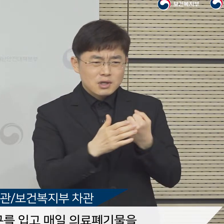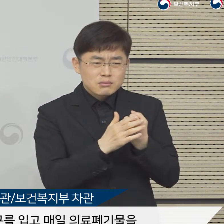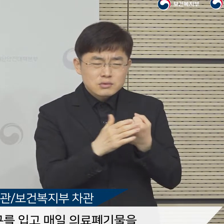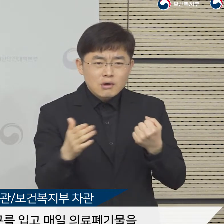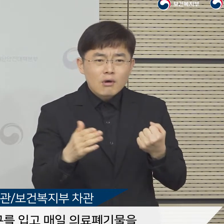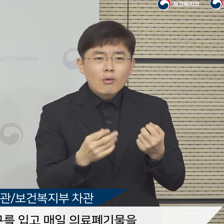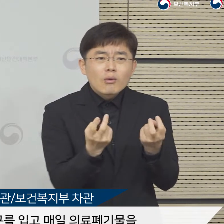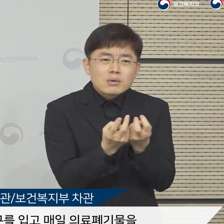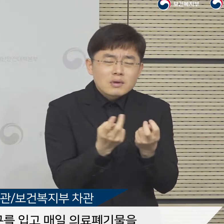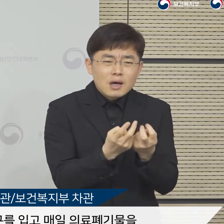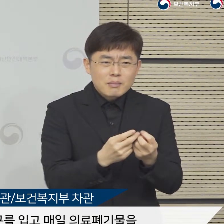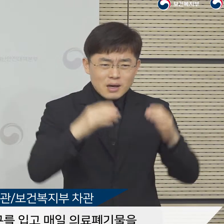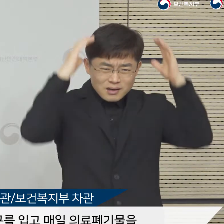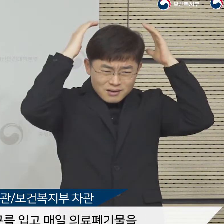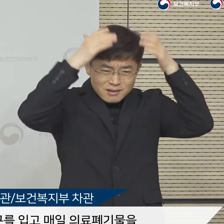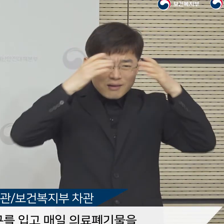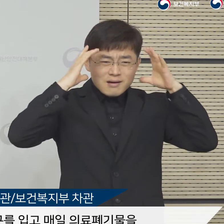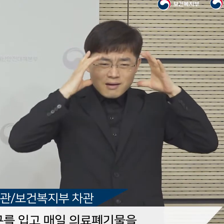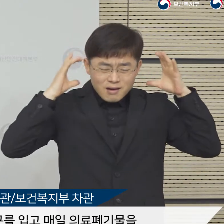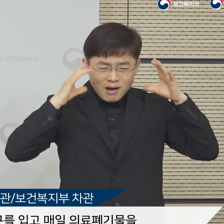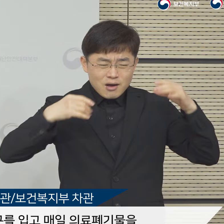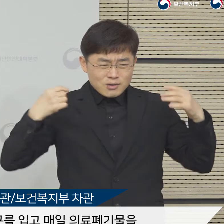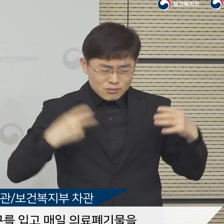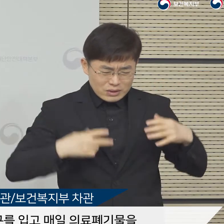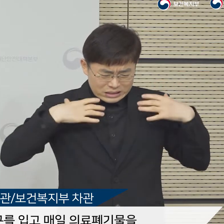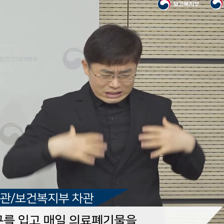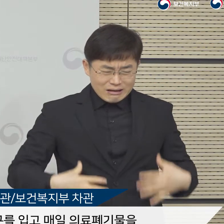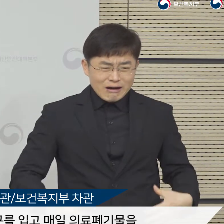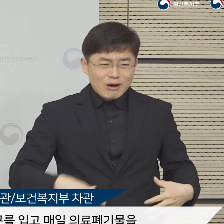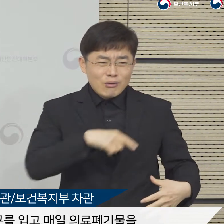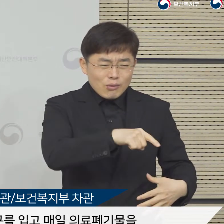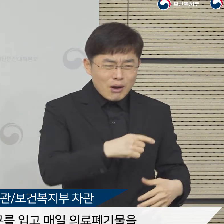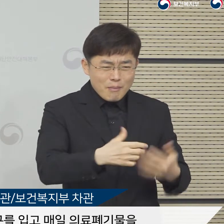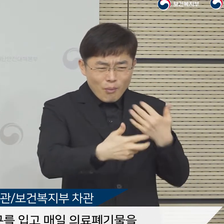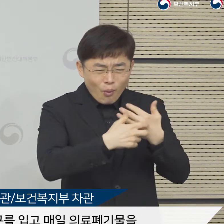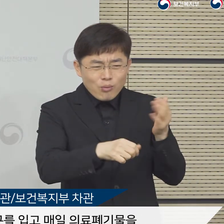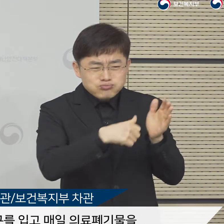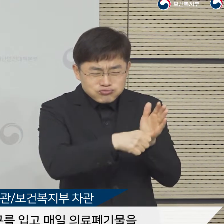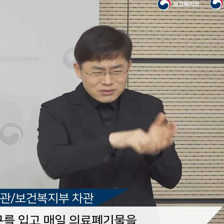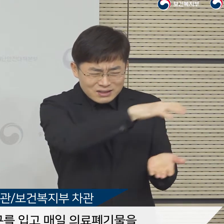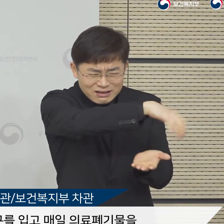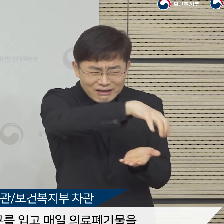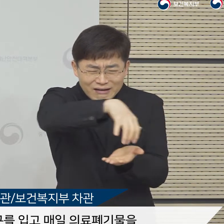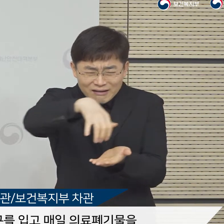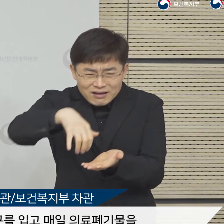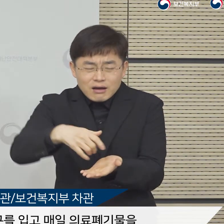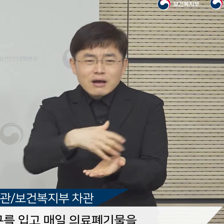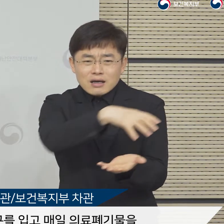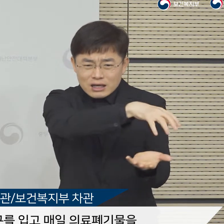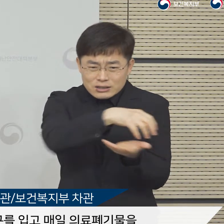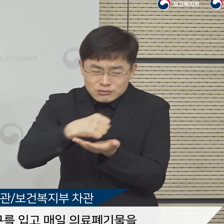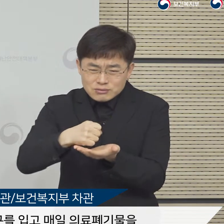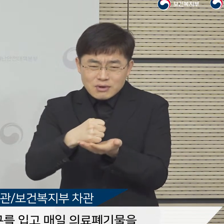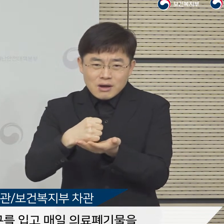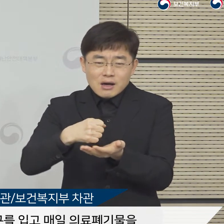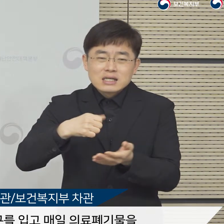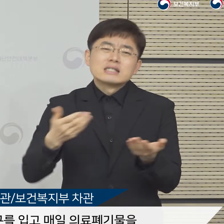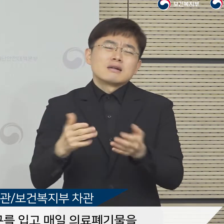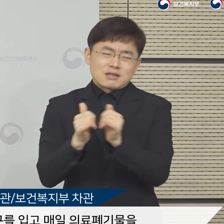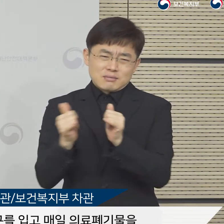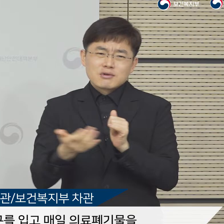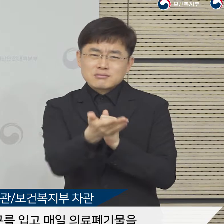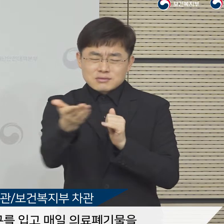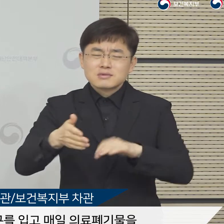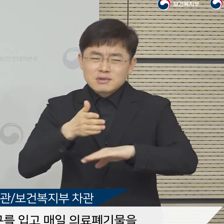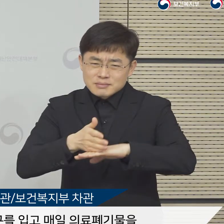보호장구를 입고 매일 의료 폐기물을 수거하고 소각해 주시는 청소업체 종사자 여러분들께도